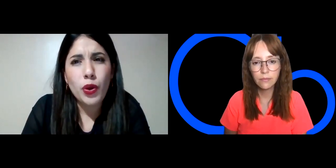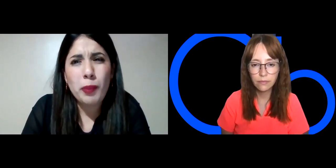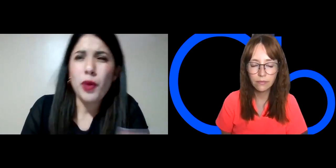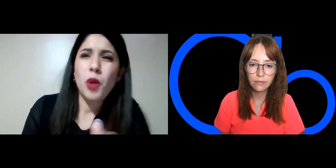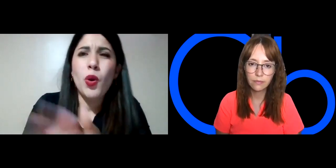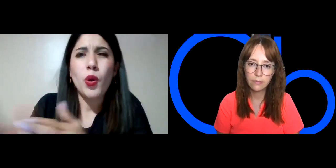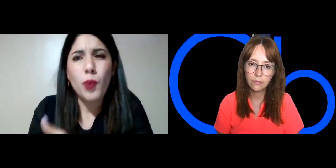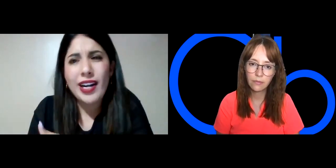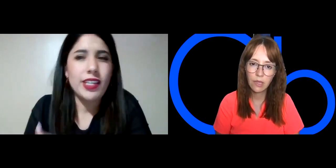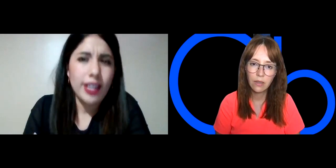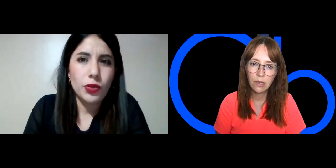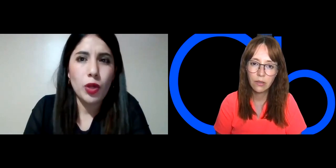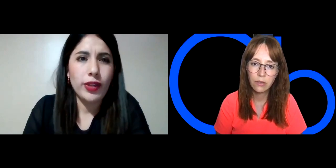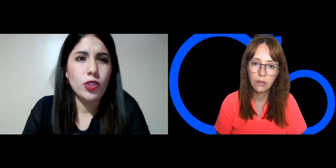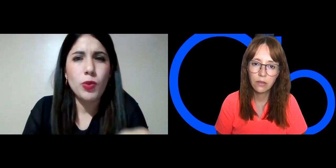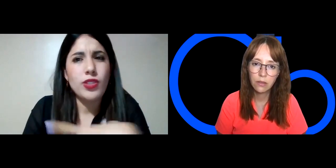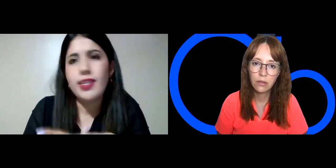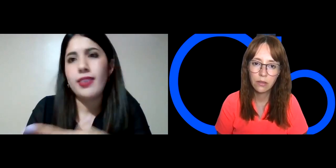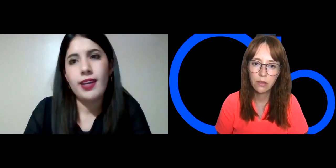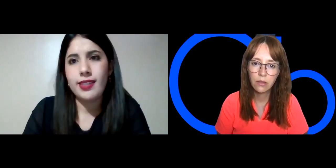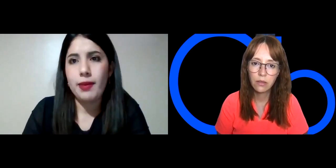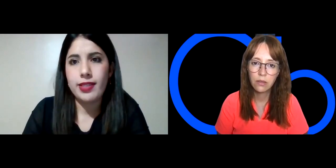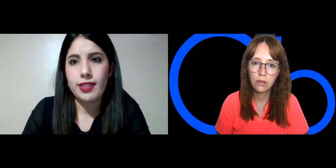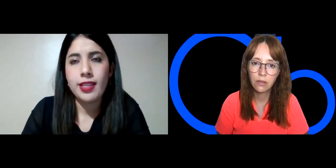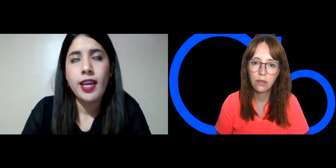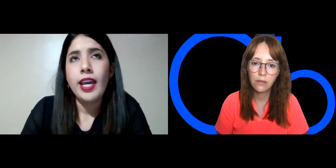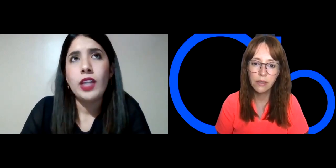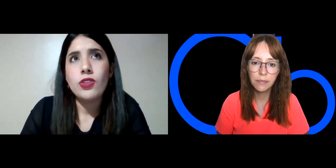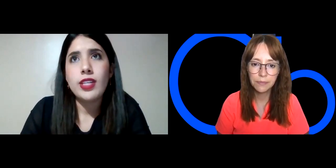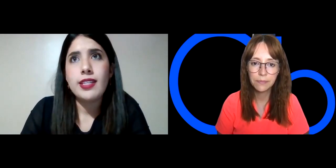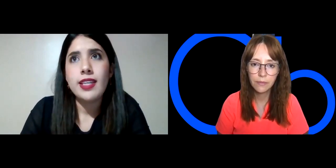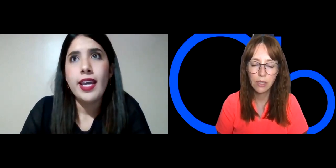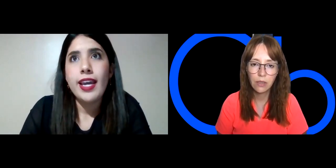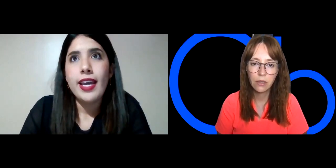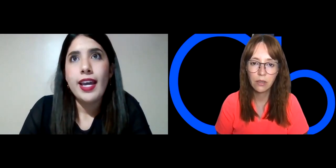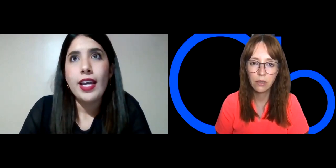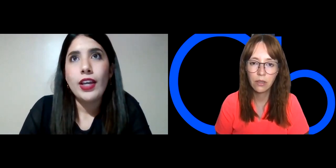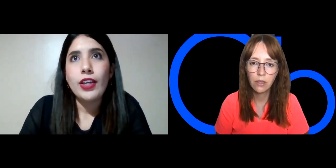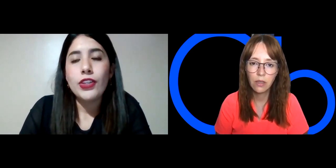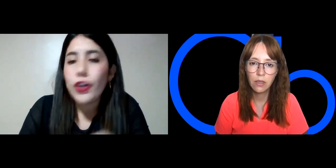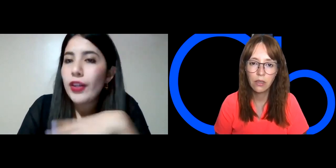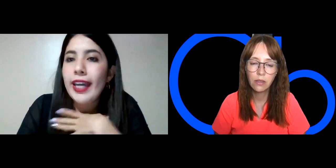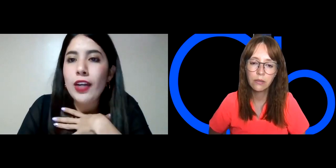por miedo como al rechazo, ¿no? Porque es como se sienten así a veces. Entonces,